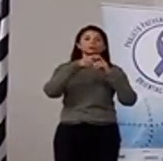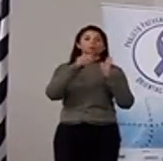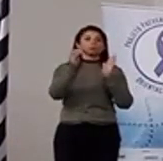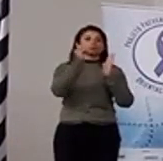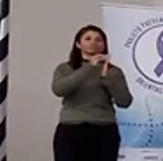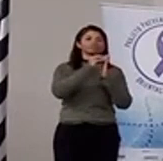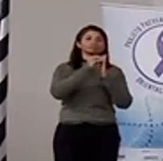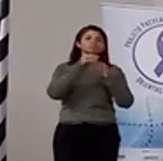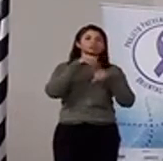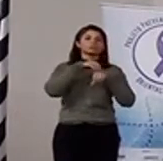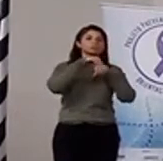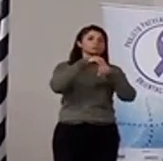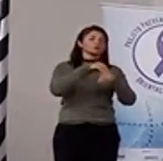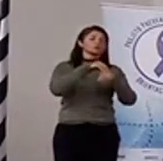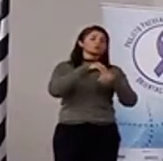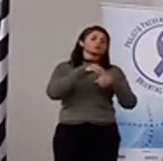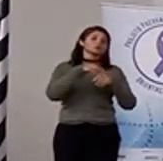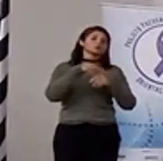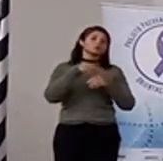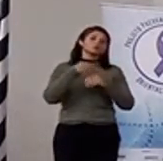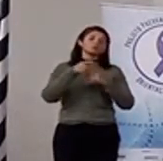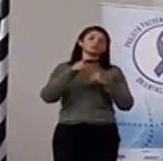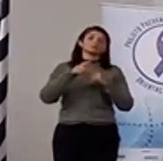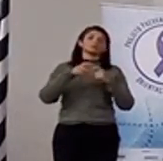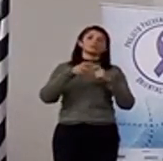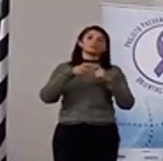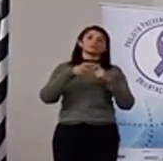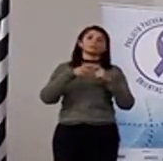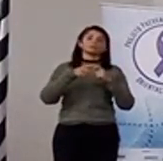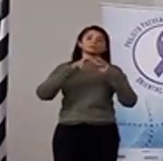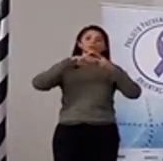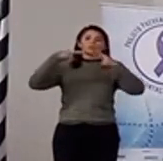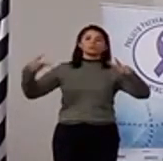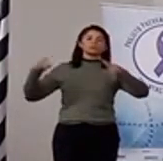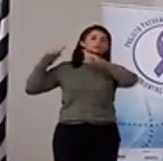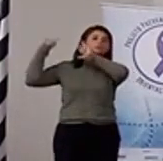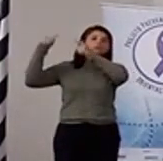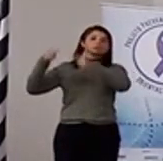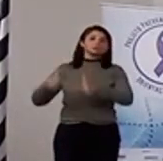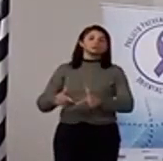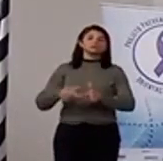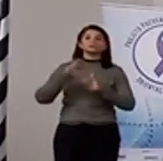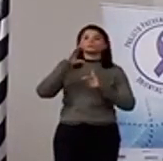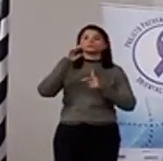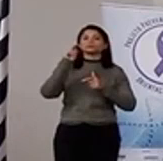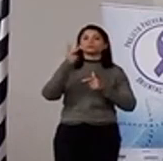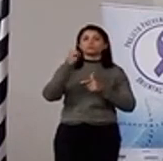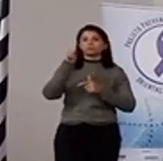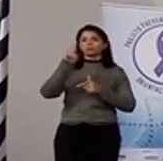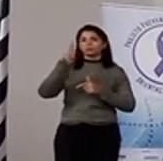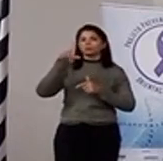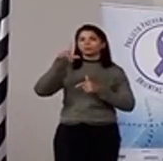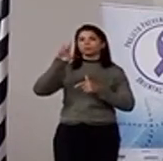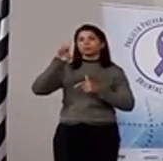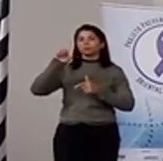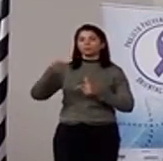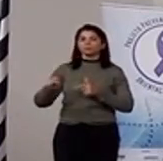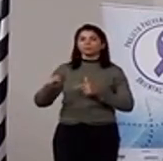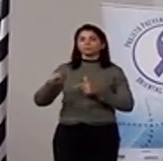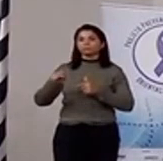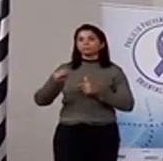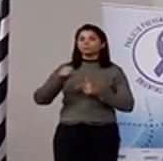encaminhamento que seria para o geneticista do Dr. Charles, e mesmo assim na hora que a gente foi